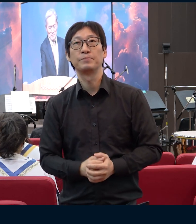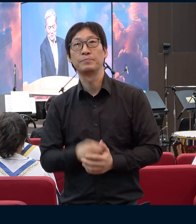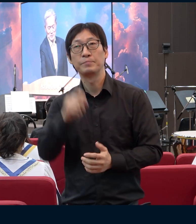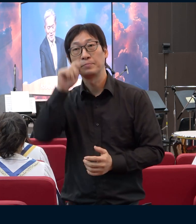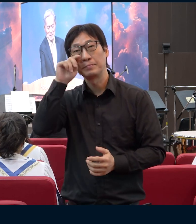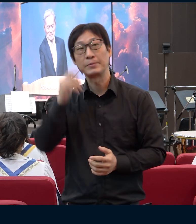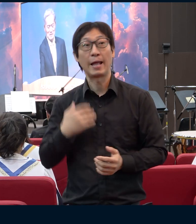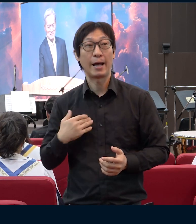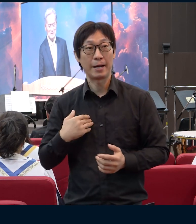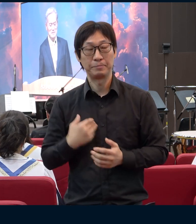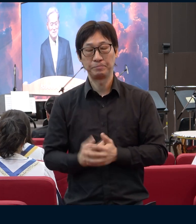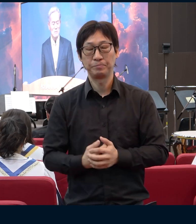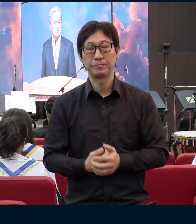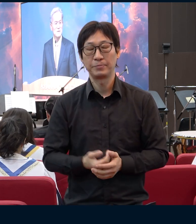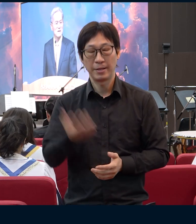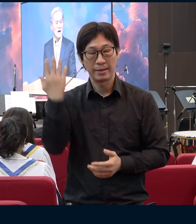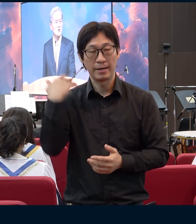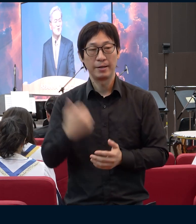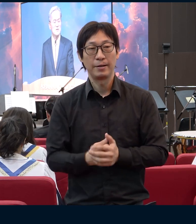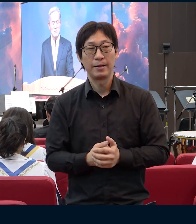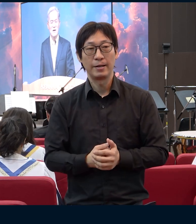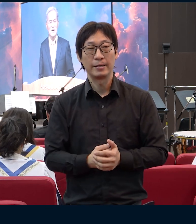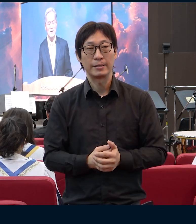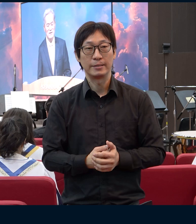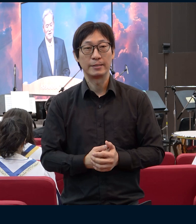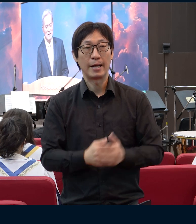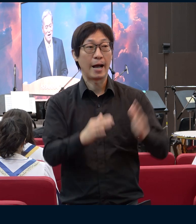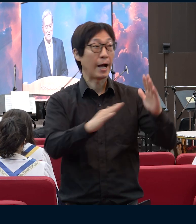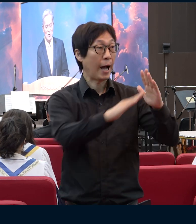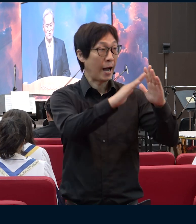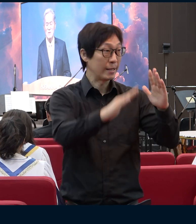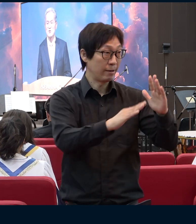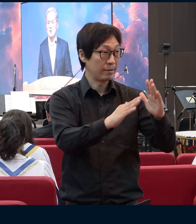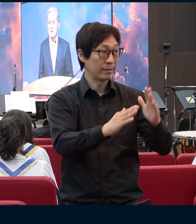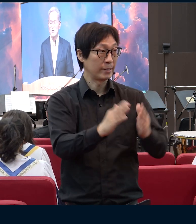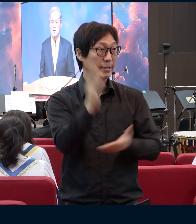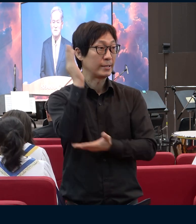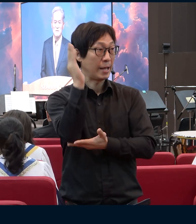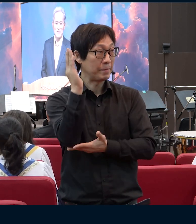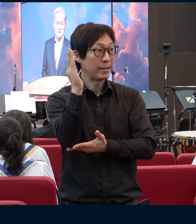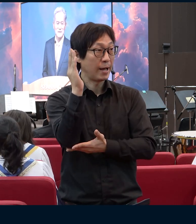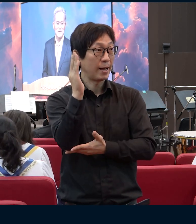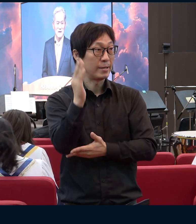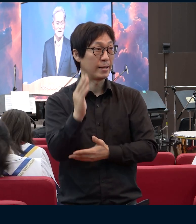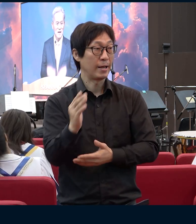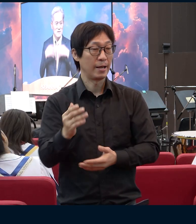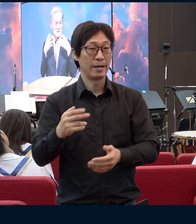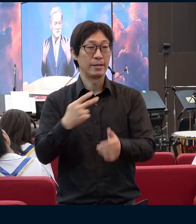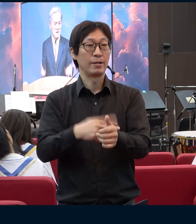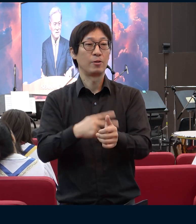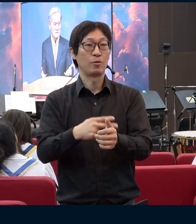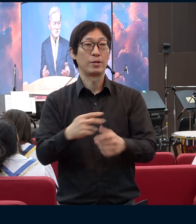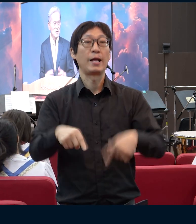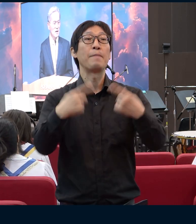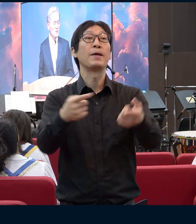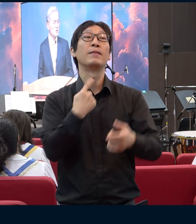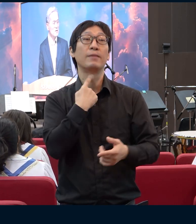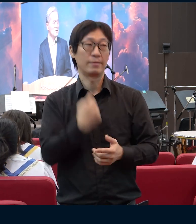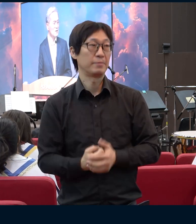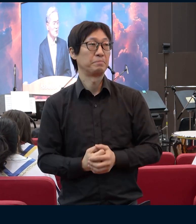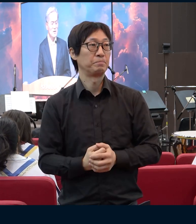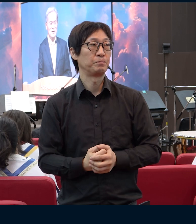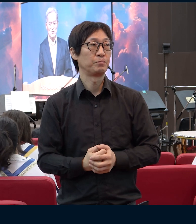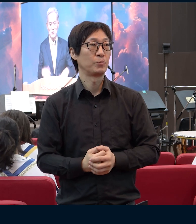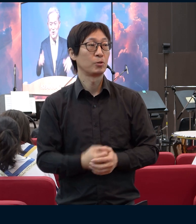제가 한 번은 가정 세미나에 강사로 참석을 했던 적이 있는데 그 자리에